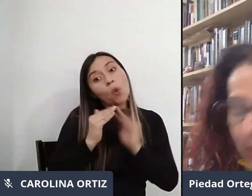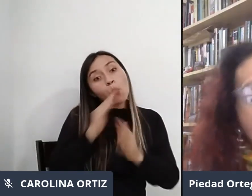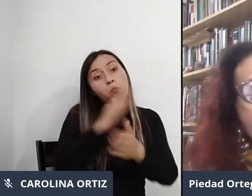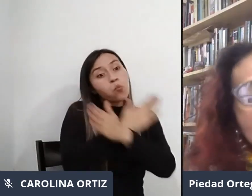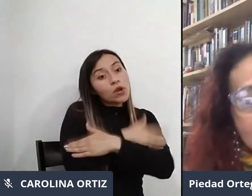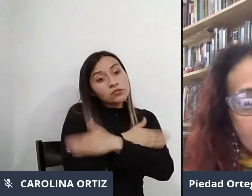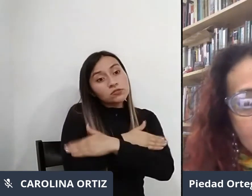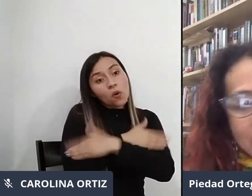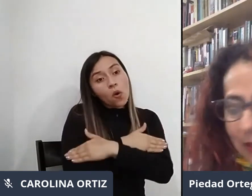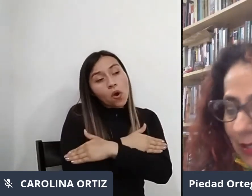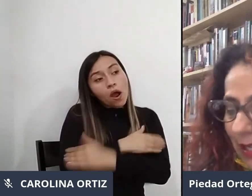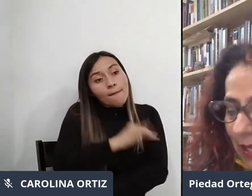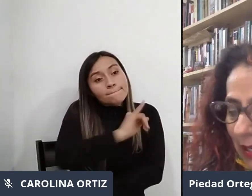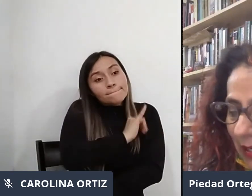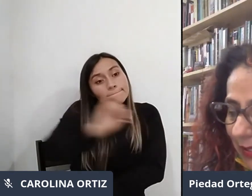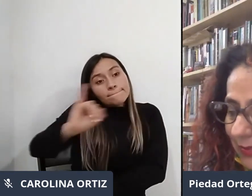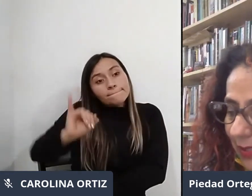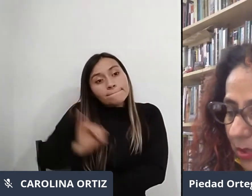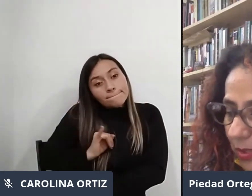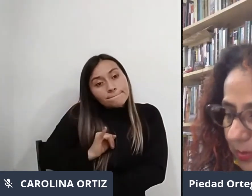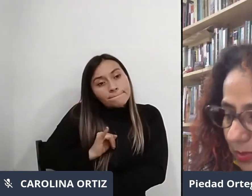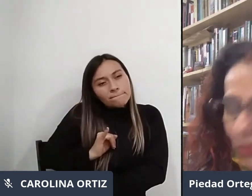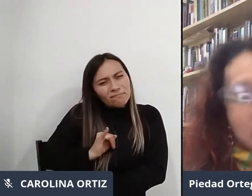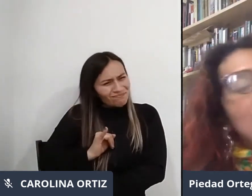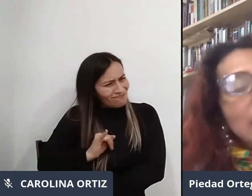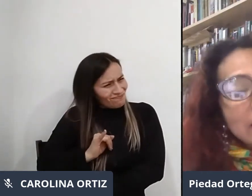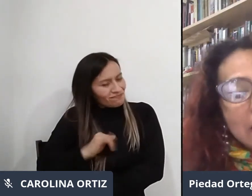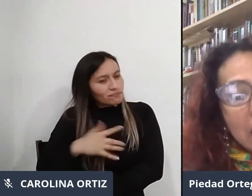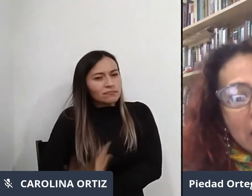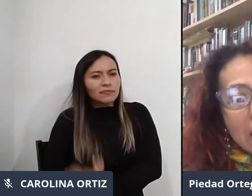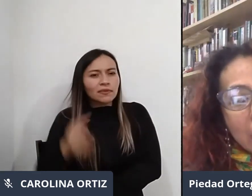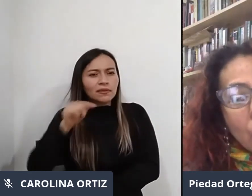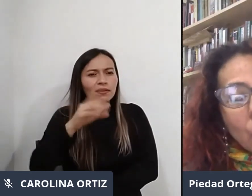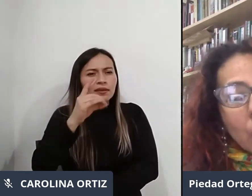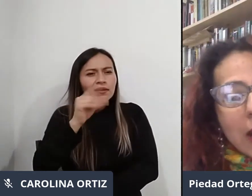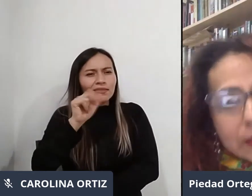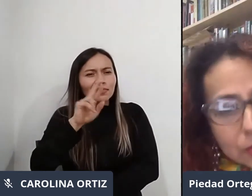del individualismo. Es decir, este darwinismo social